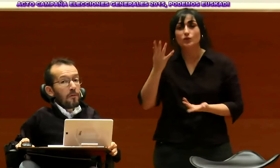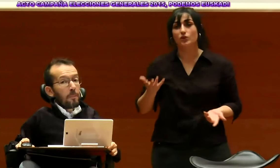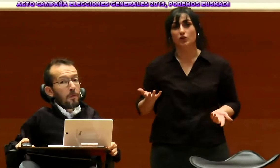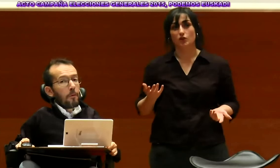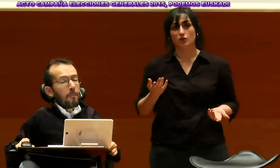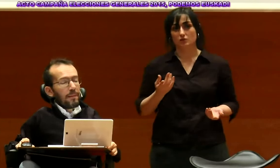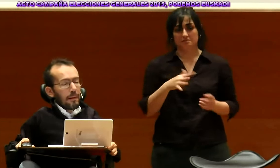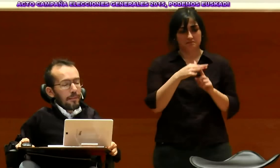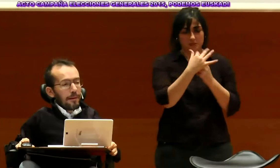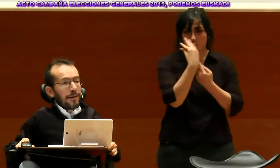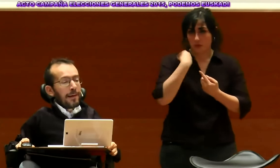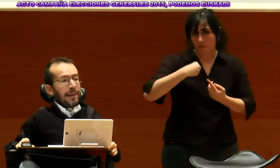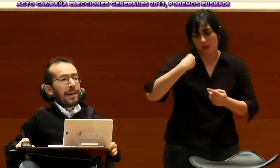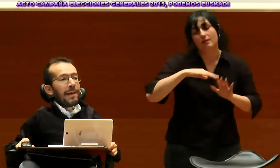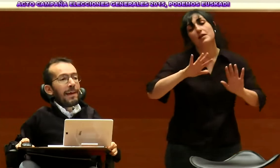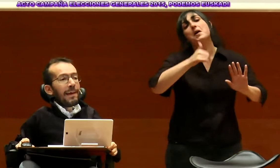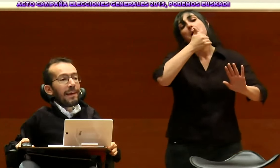lo mismo, con paciencia,